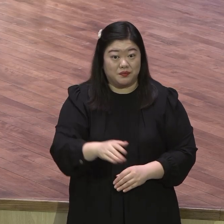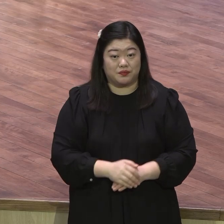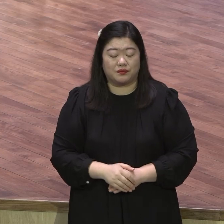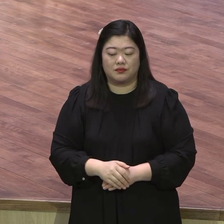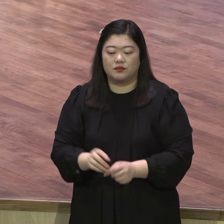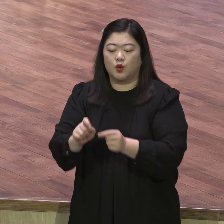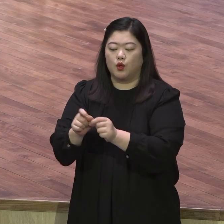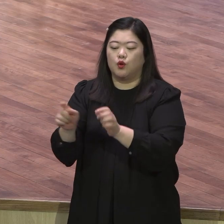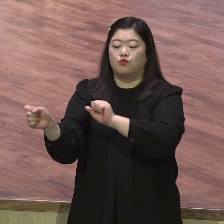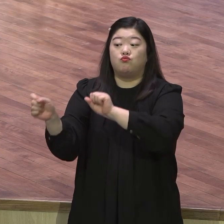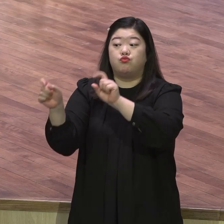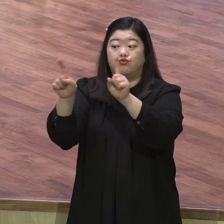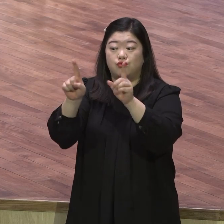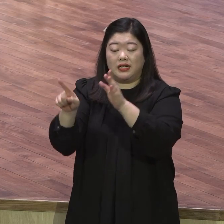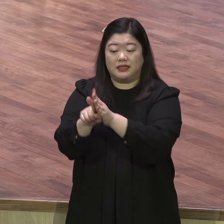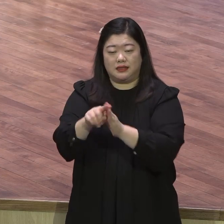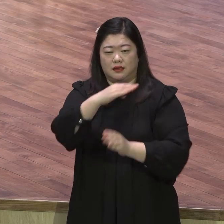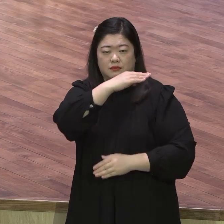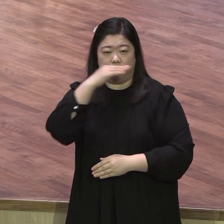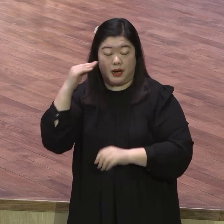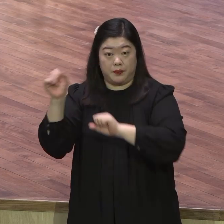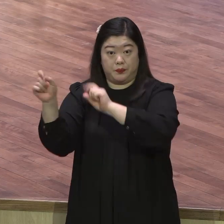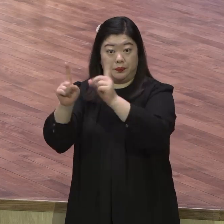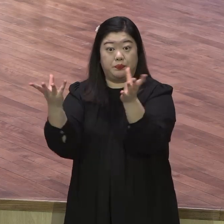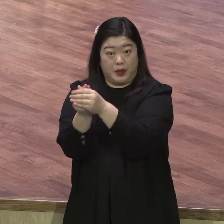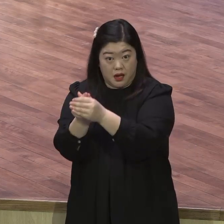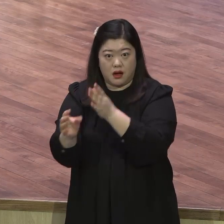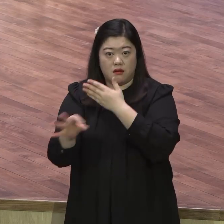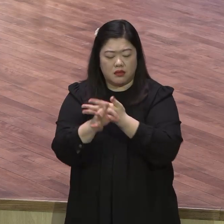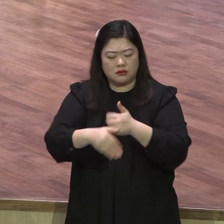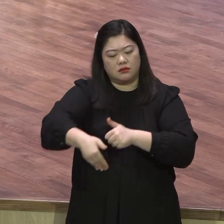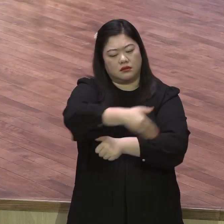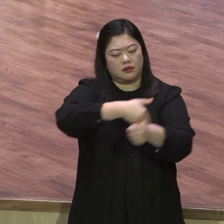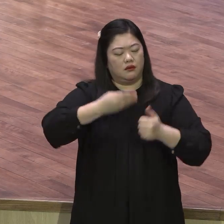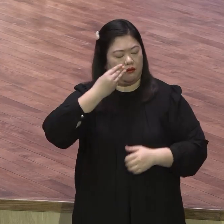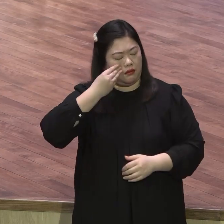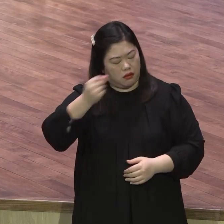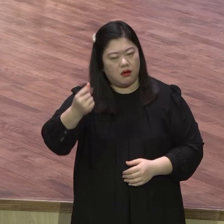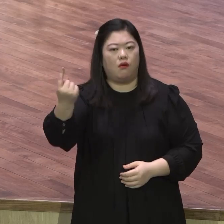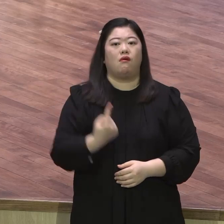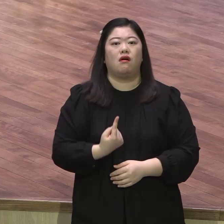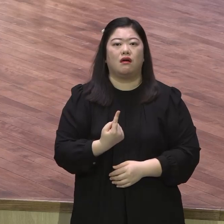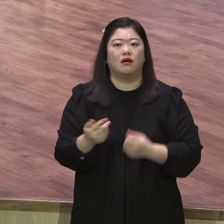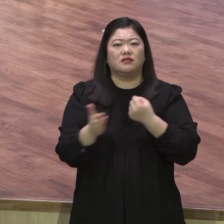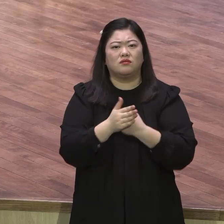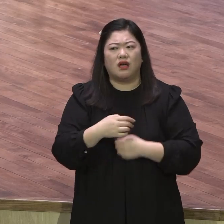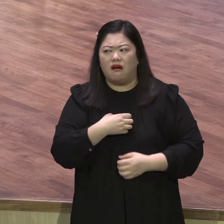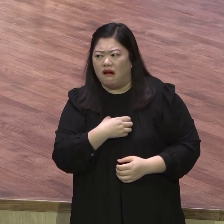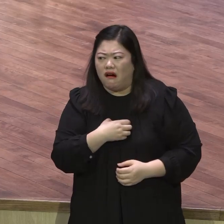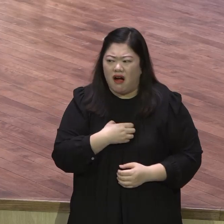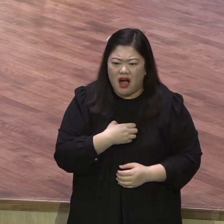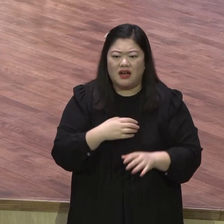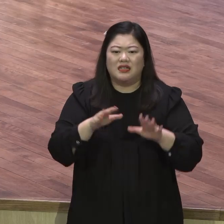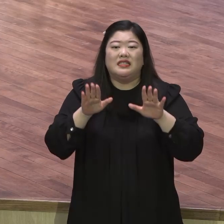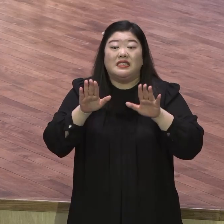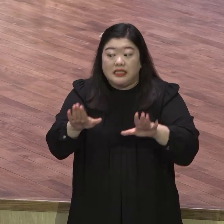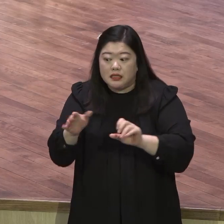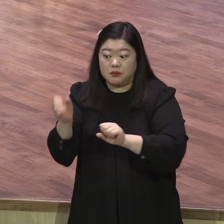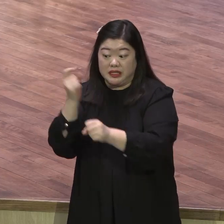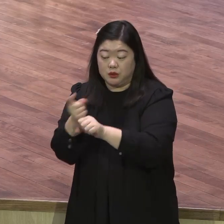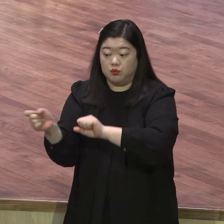잘 되면 범사가 잘 되게 돼 있어요. 되게 돼 있다는 그것을 통해서 하나님 살아계시면 다시 보여줄 거니까 현재 부활하신